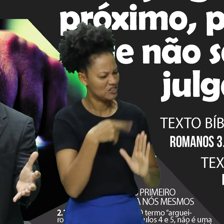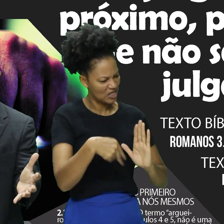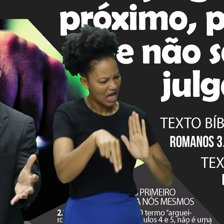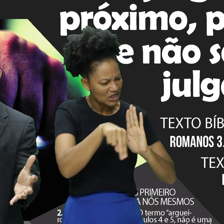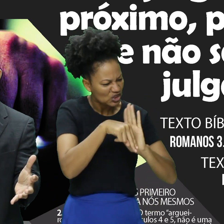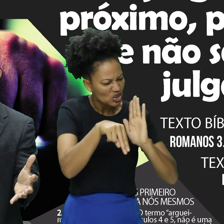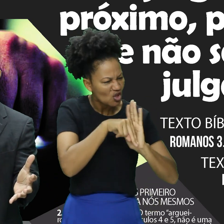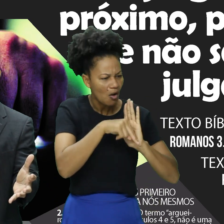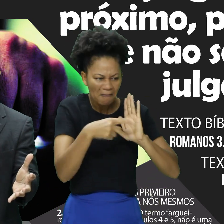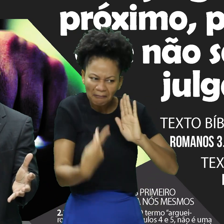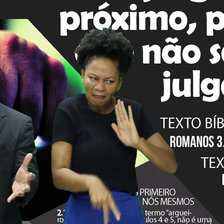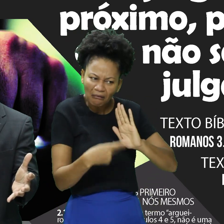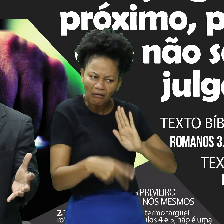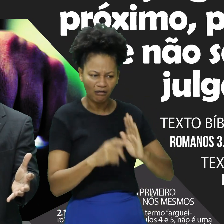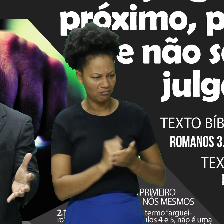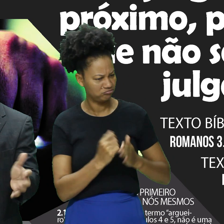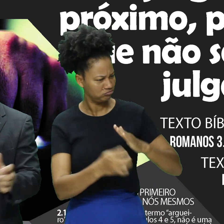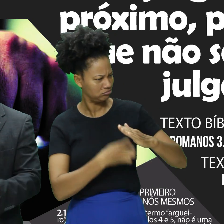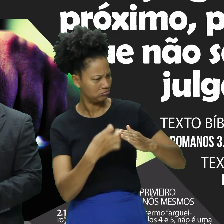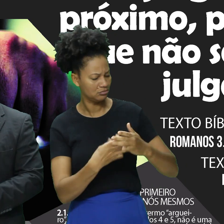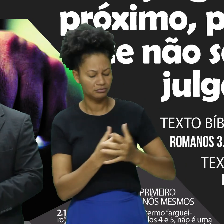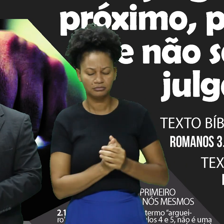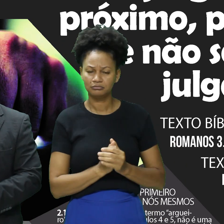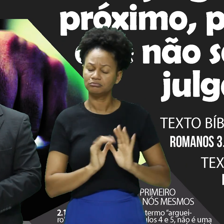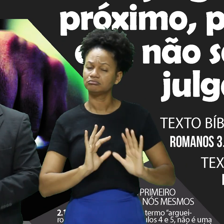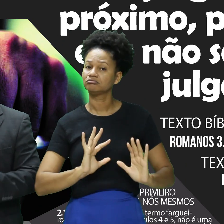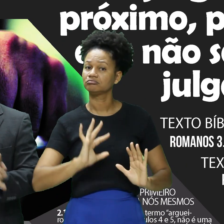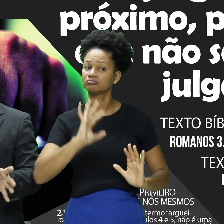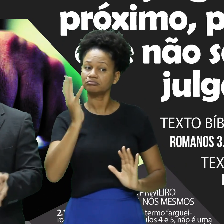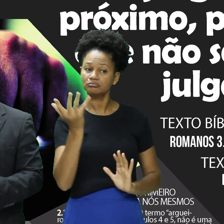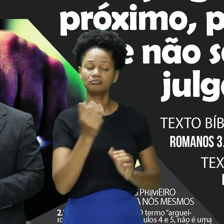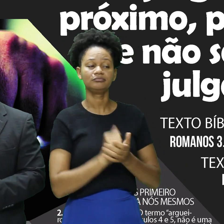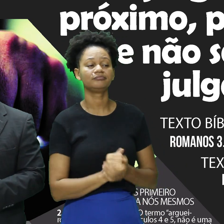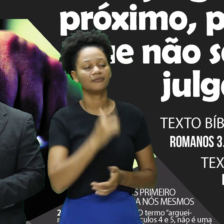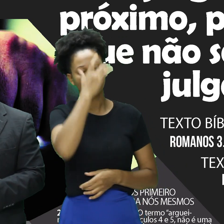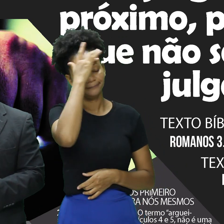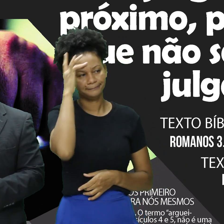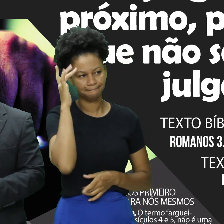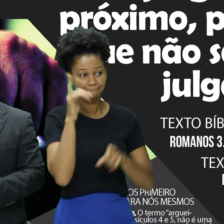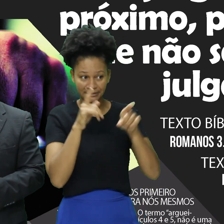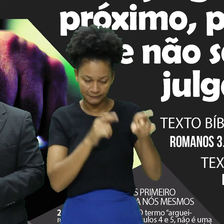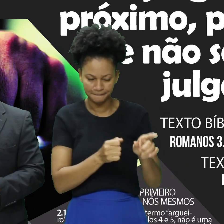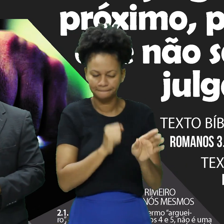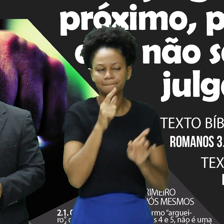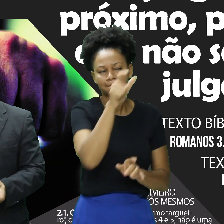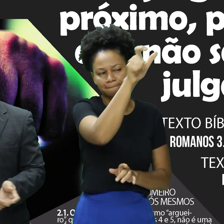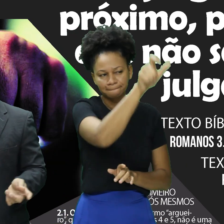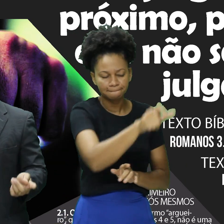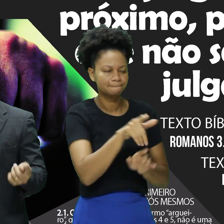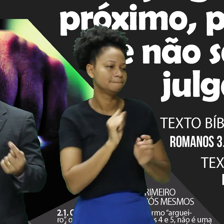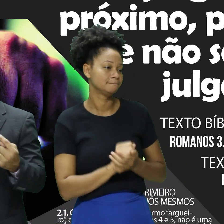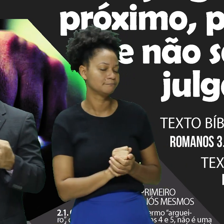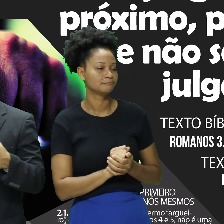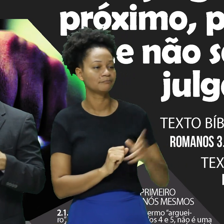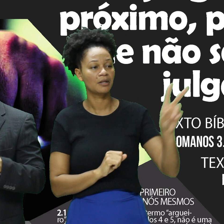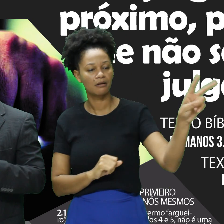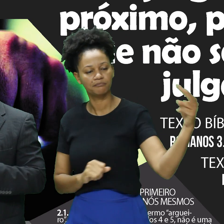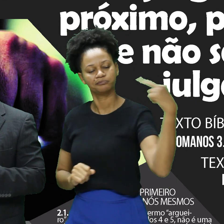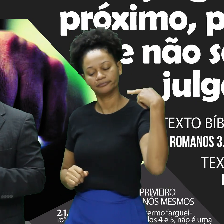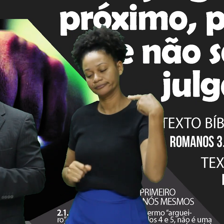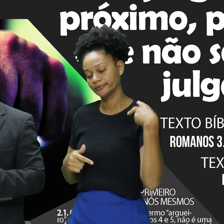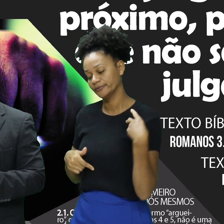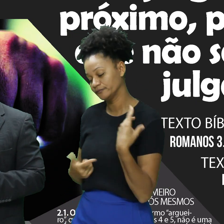normas da empresa. E de repente aquela mesma pessoa me vê